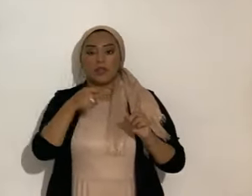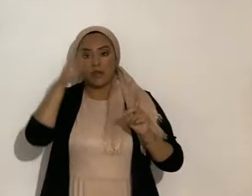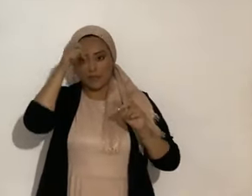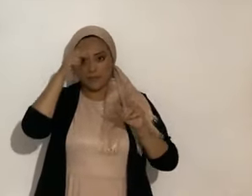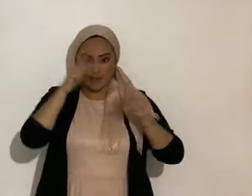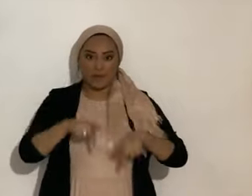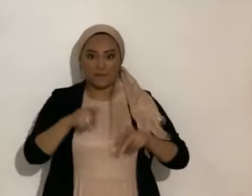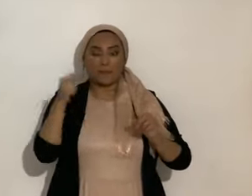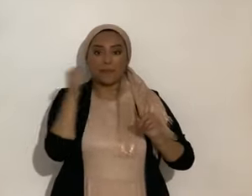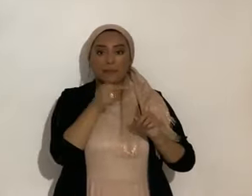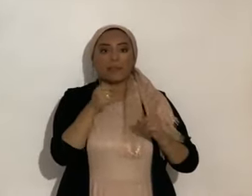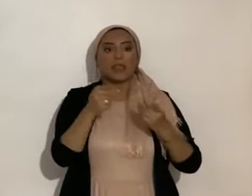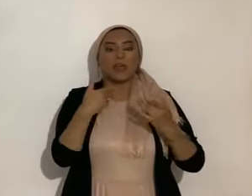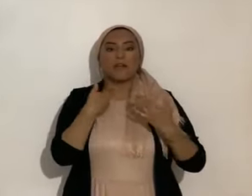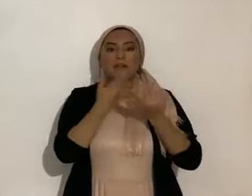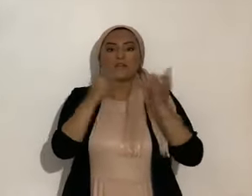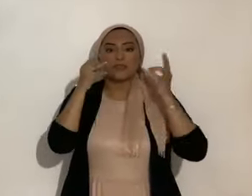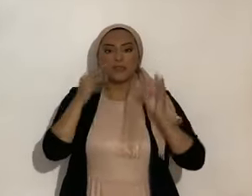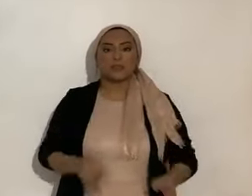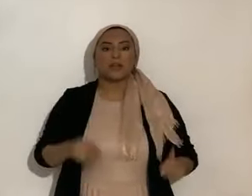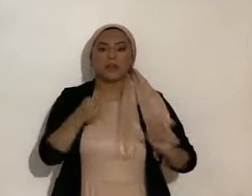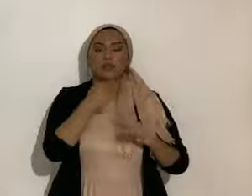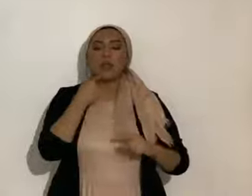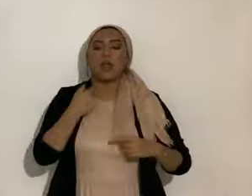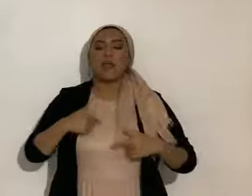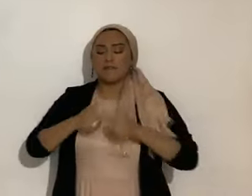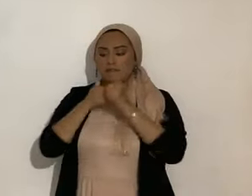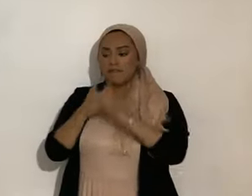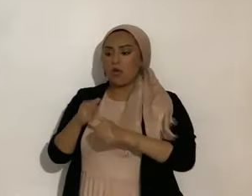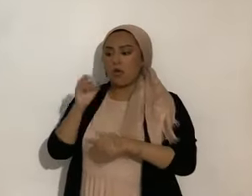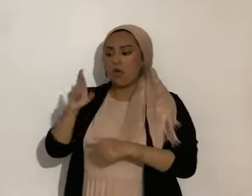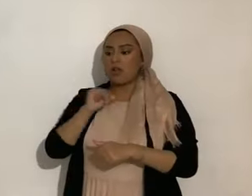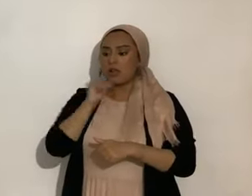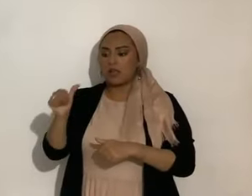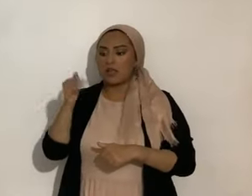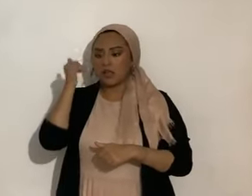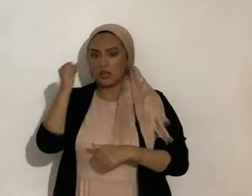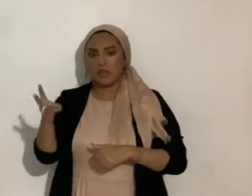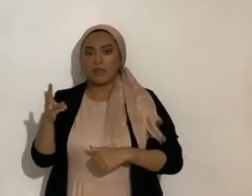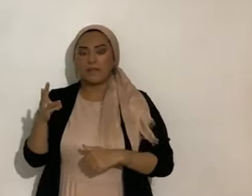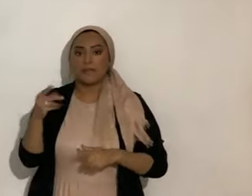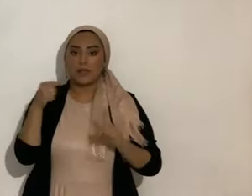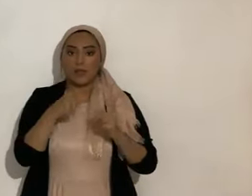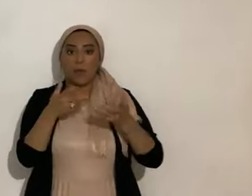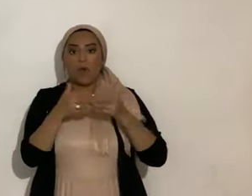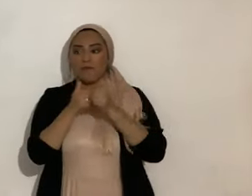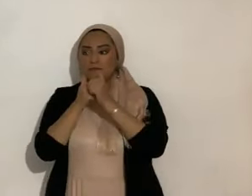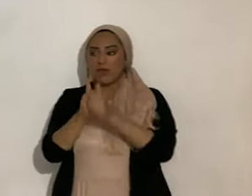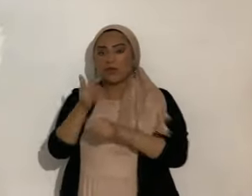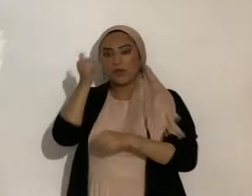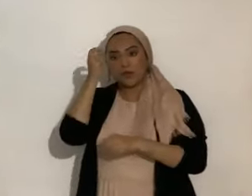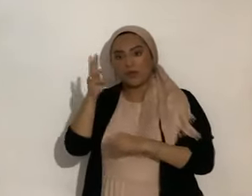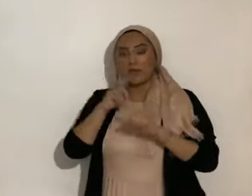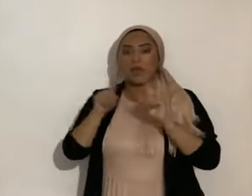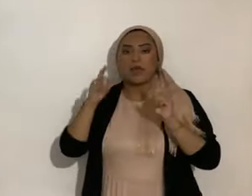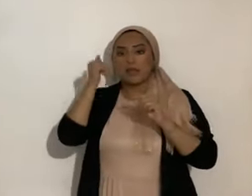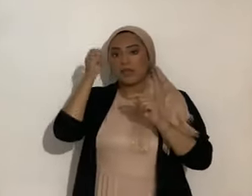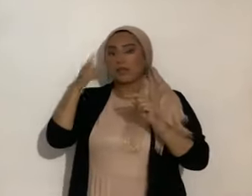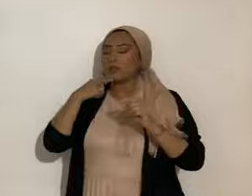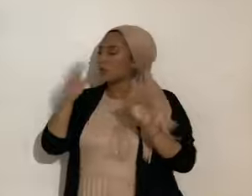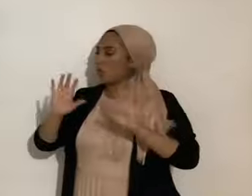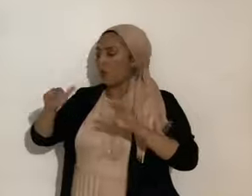su voluntad propia para decir sigo o no a Yahshua. Y él pidió seguir a Yahshua. Pero Yahshua tenía otros planes y le